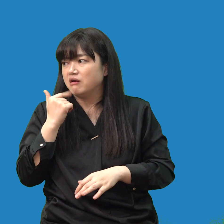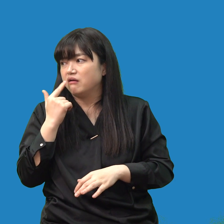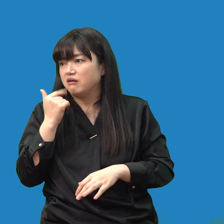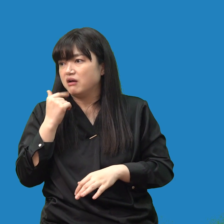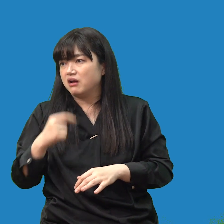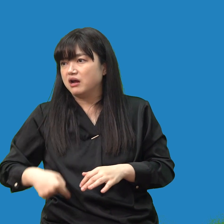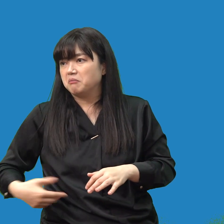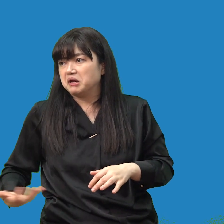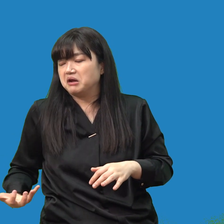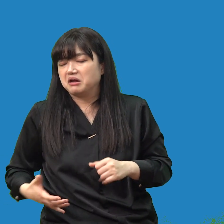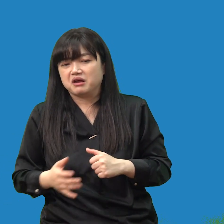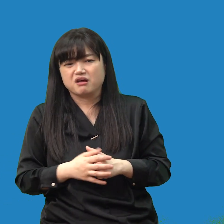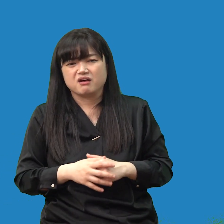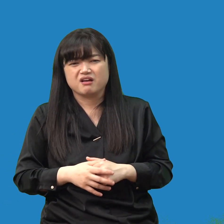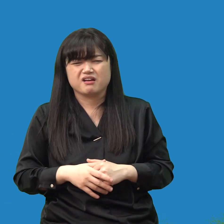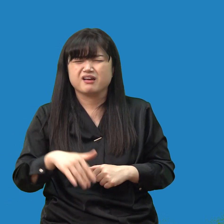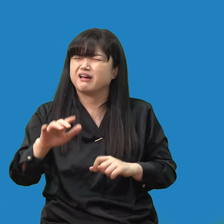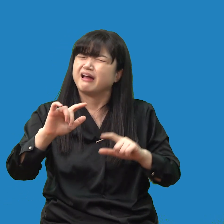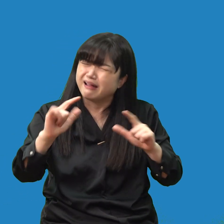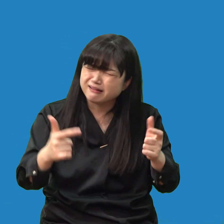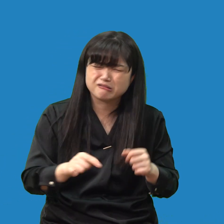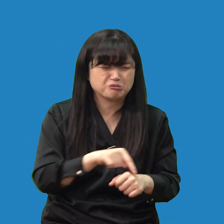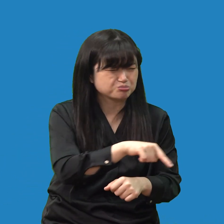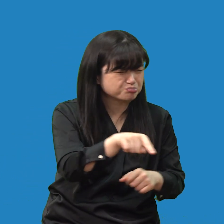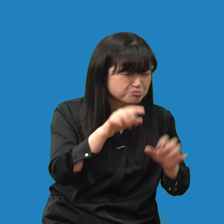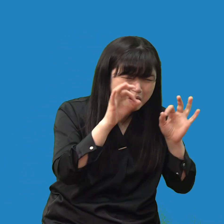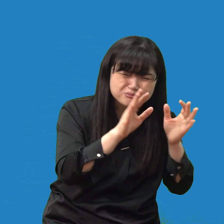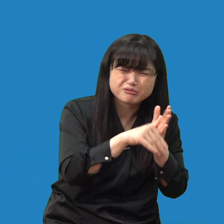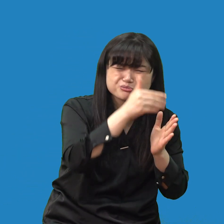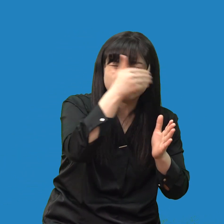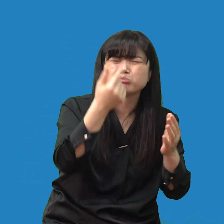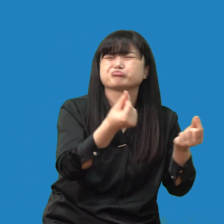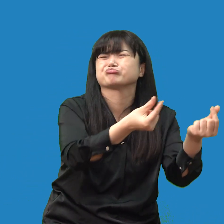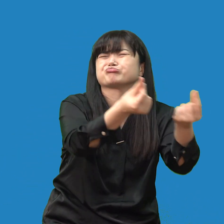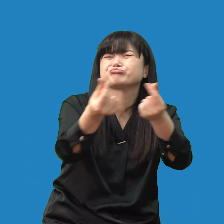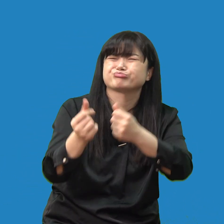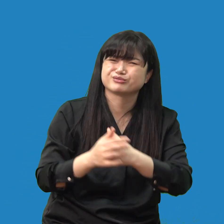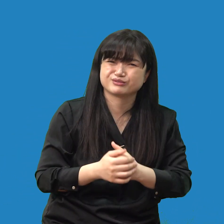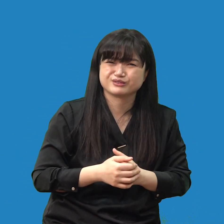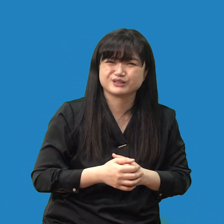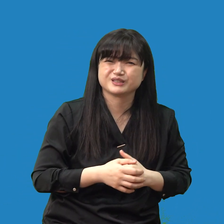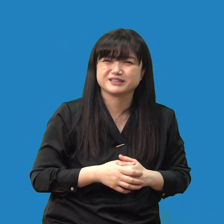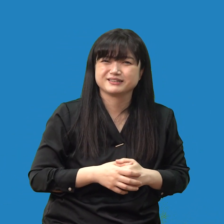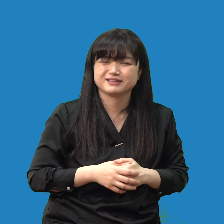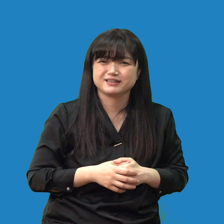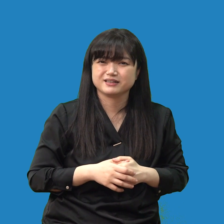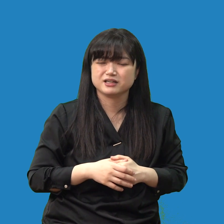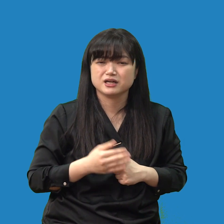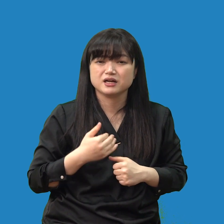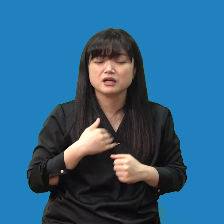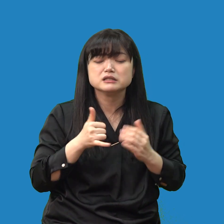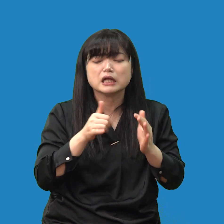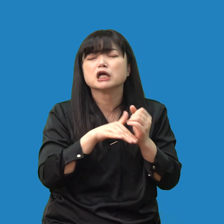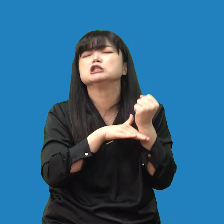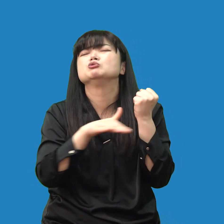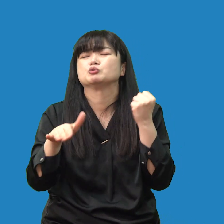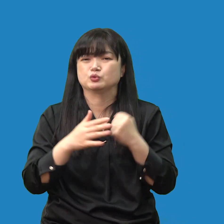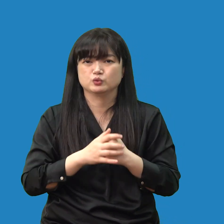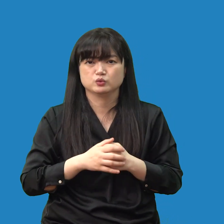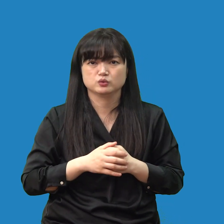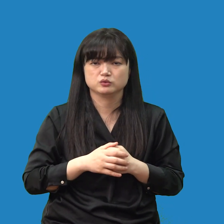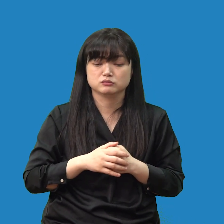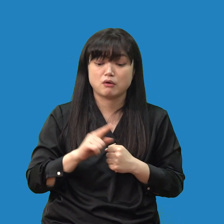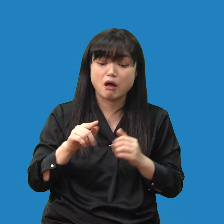아닙니다. 와보면 그냥 비슷비슷합니다. 그것도 세상 기준입니다. 우리가